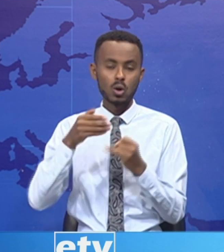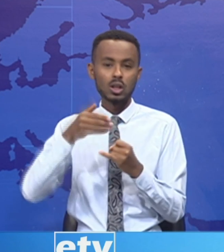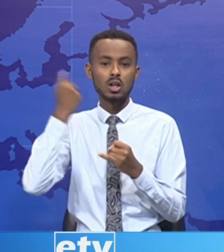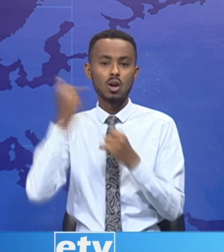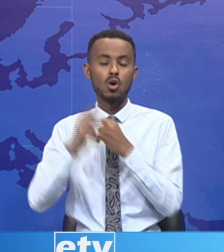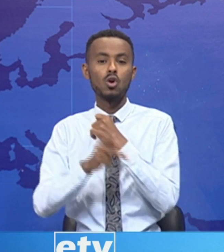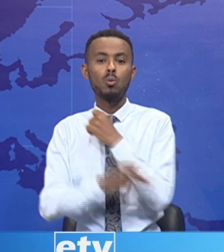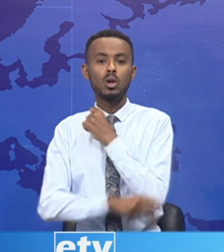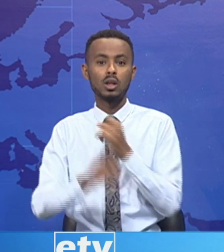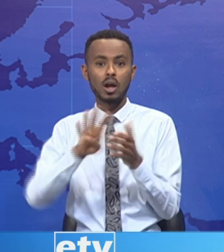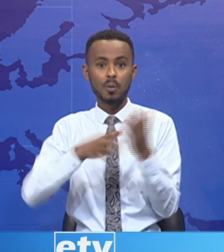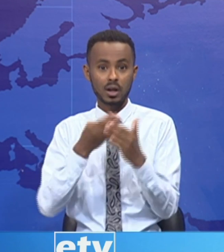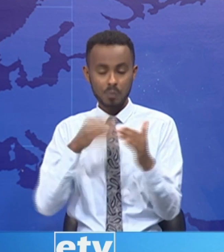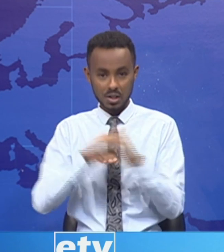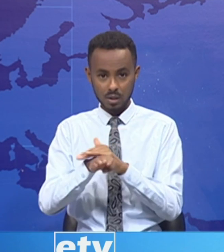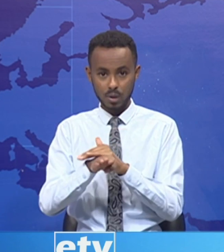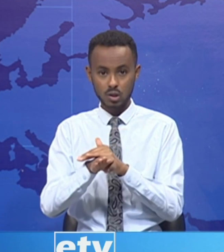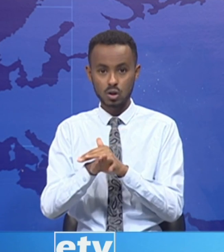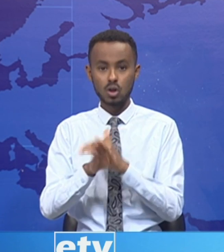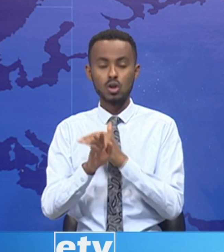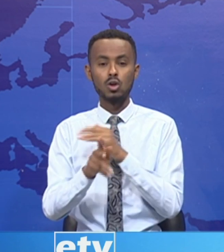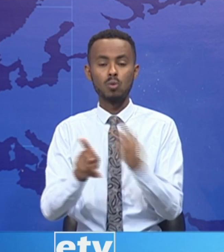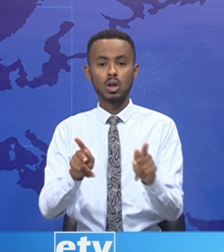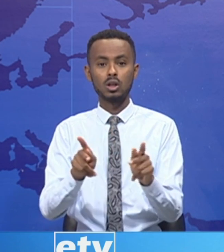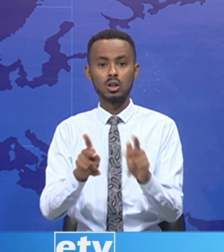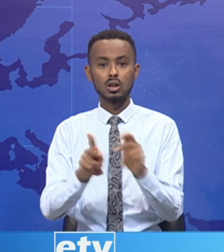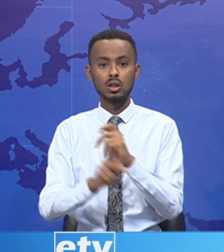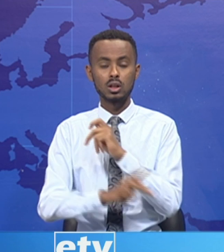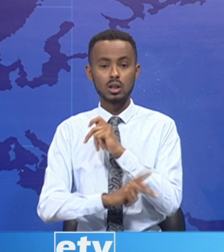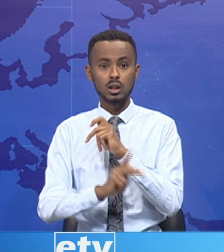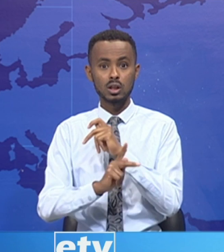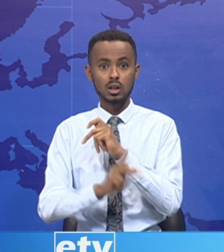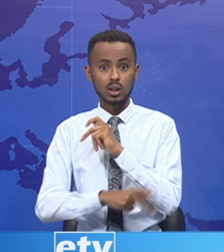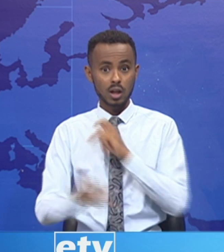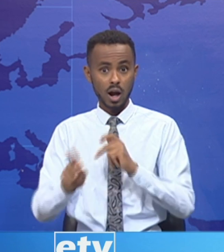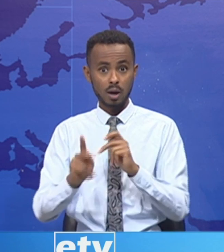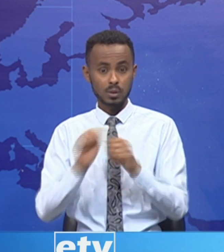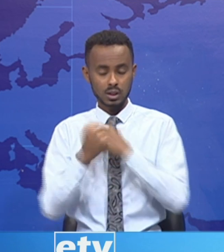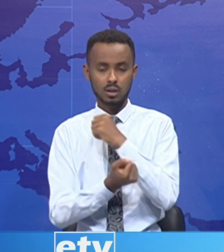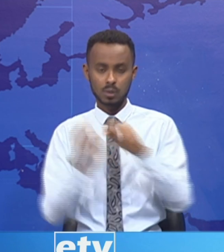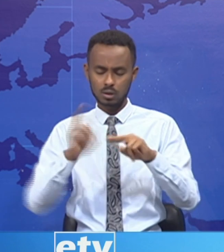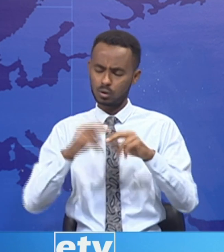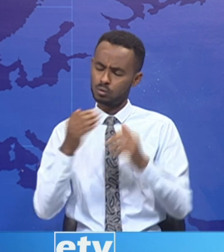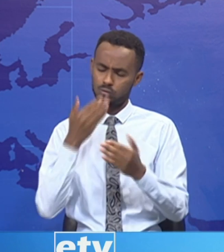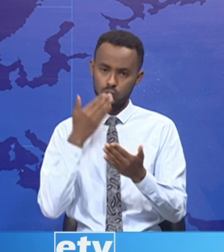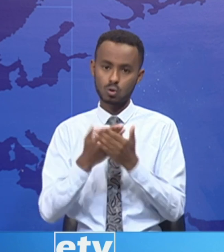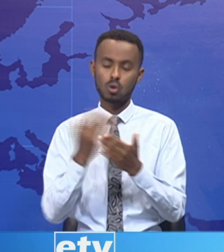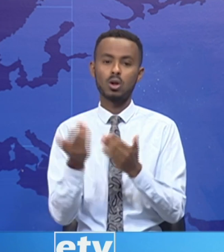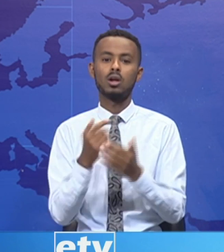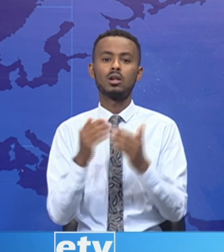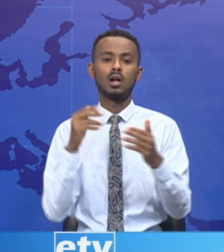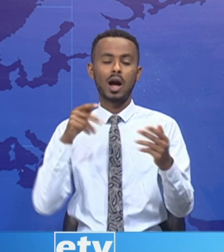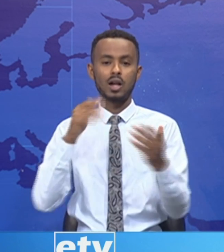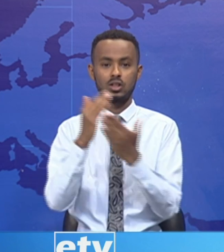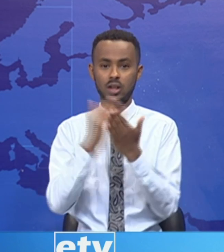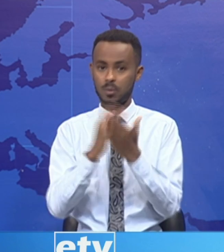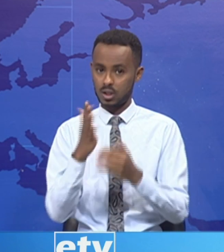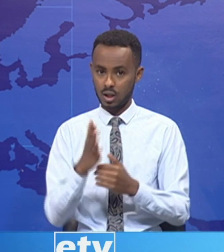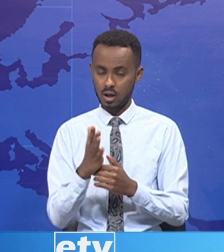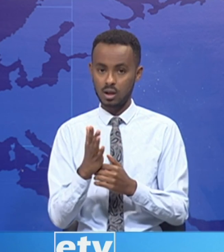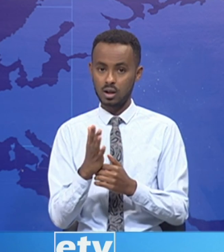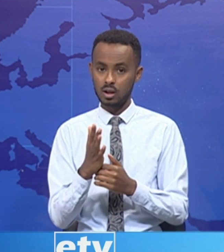የፖለቲካ መድረክ የሚያስገባቸው የፖለቲካ ቤዝ መመስረት ከቻሉ በመርጫ ሂደት ውስጥ በጣም ኢምፖርታንት ይመስላል። ትልቅ አቺቭመንት ነው።